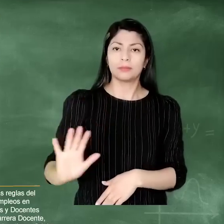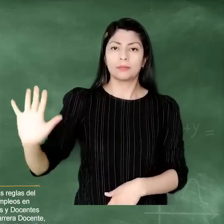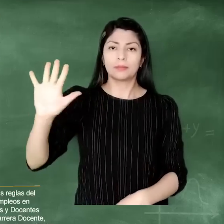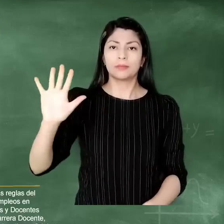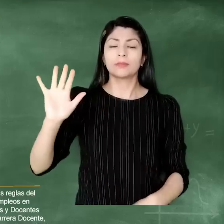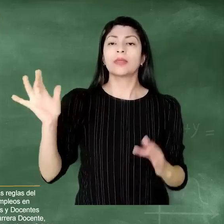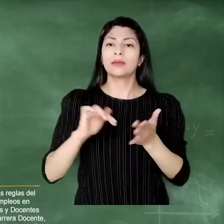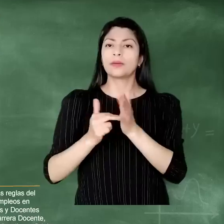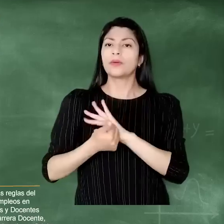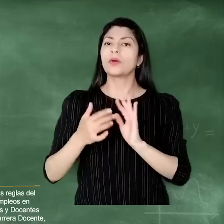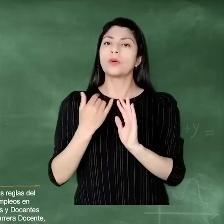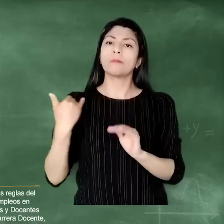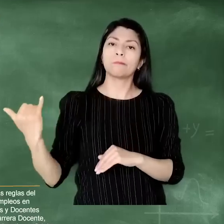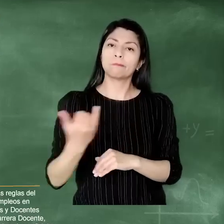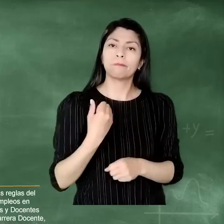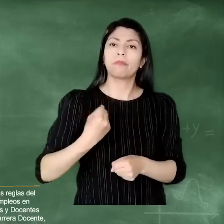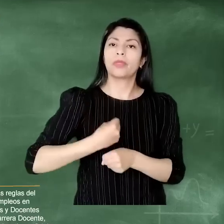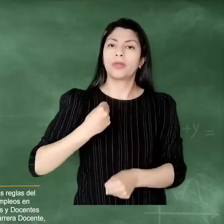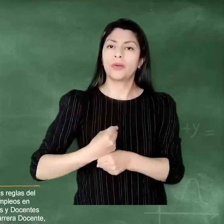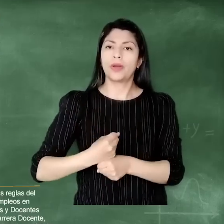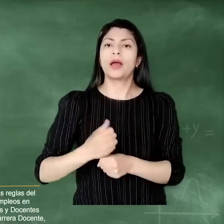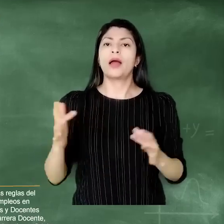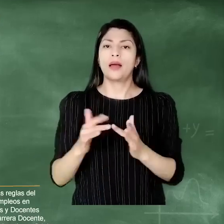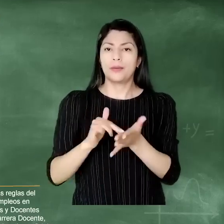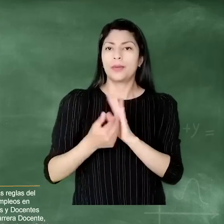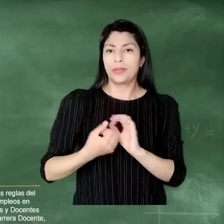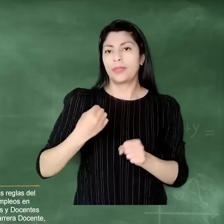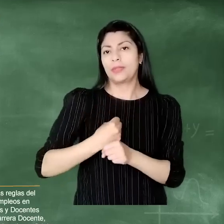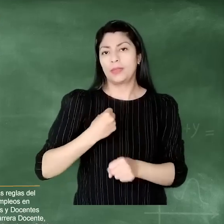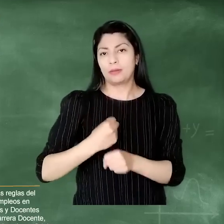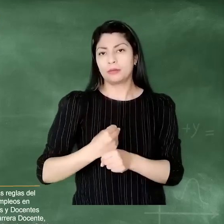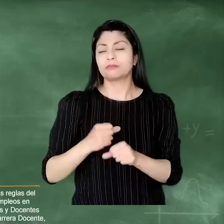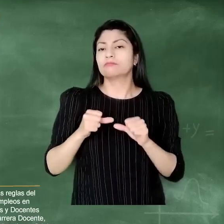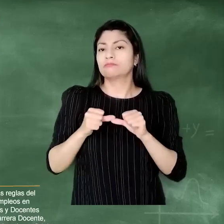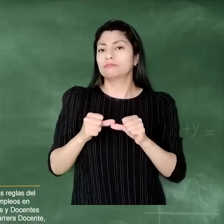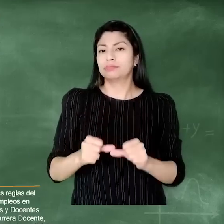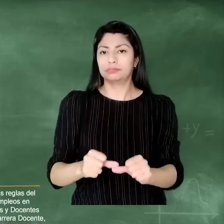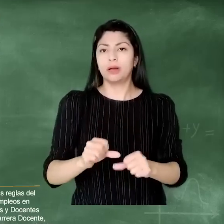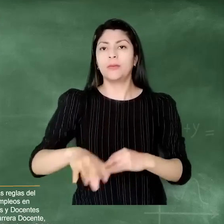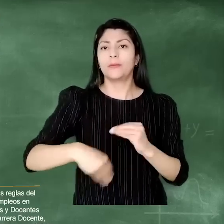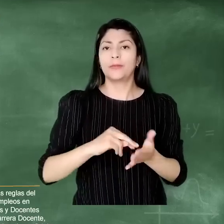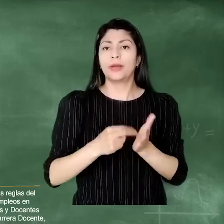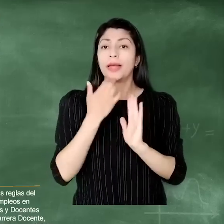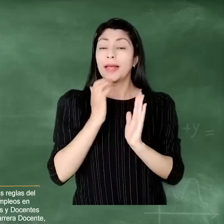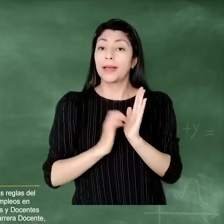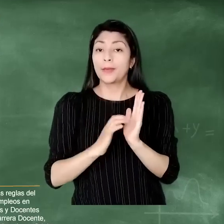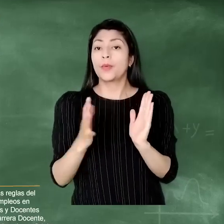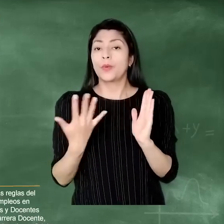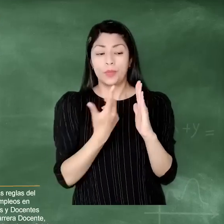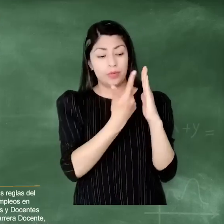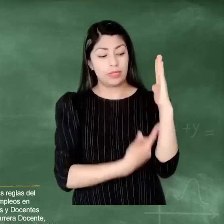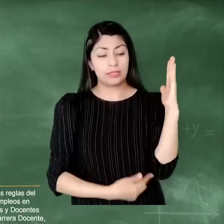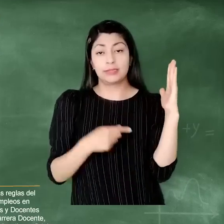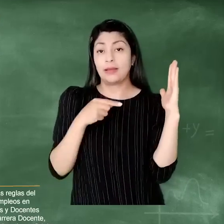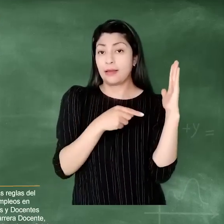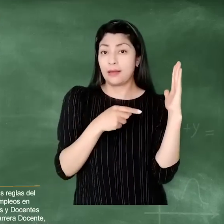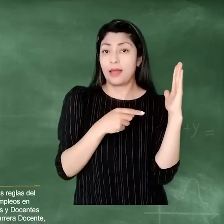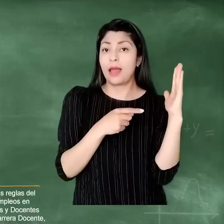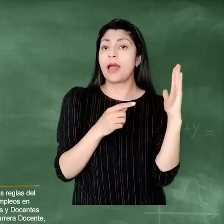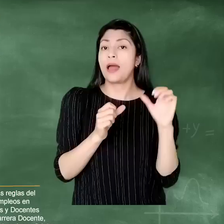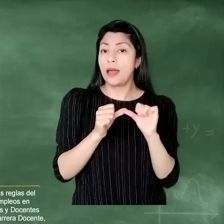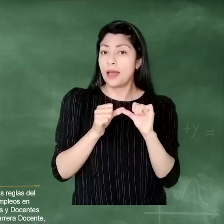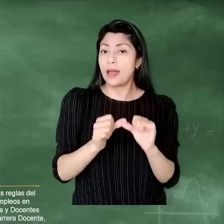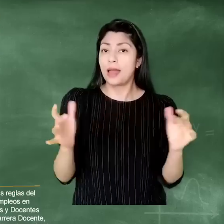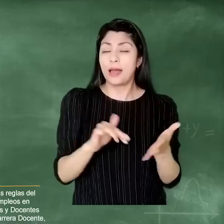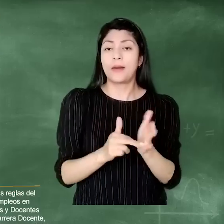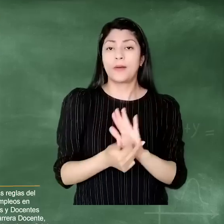para efectos de ser utilizado en la provisión de cargos que se encuentren en vacancia definitiva, y que no pueden ser provistos mediante